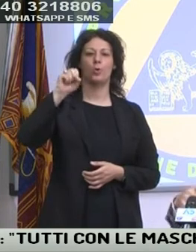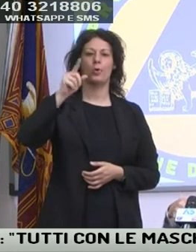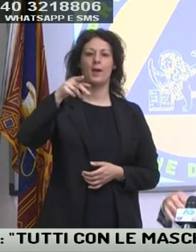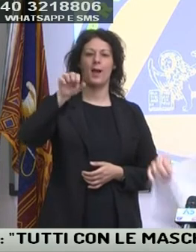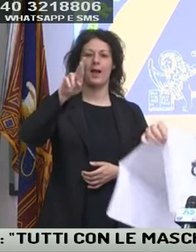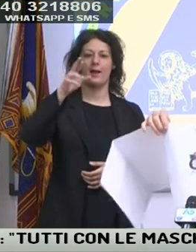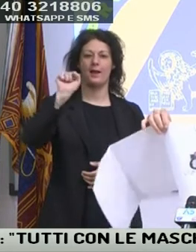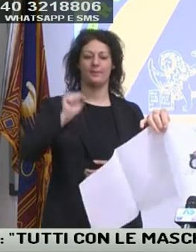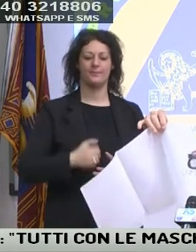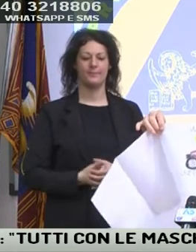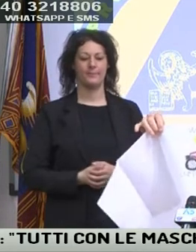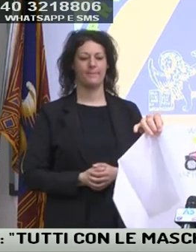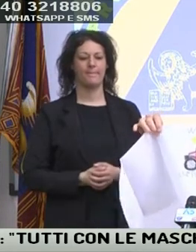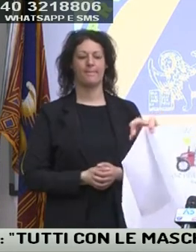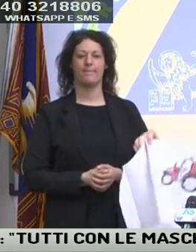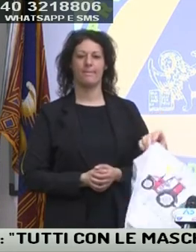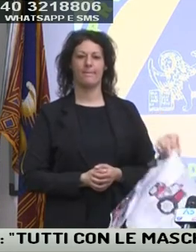anni. Eccolo qua.